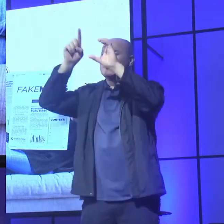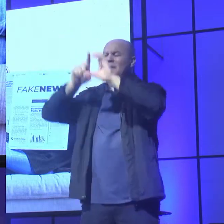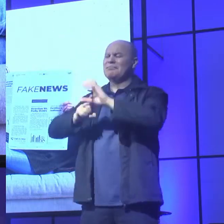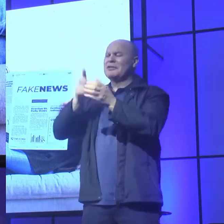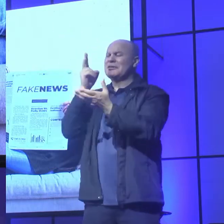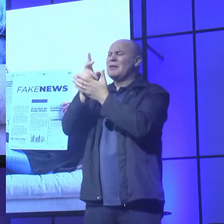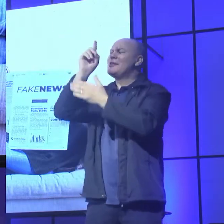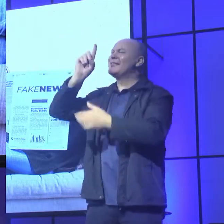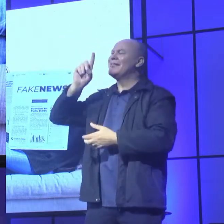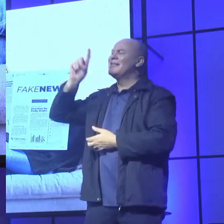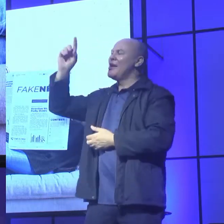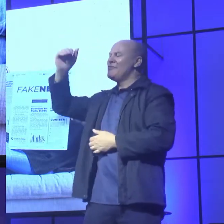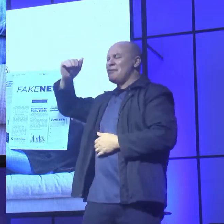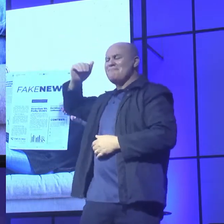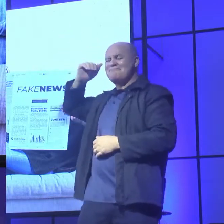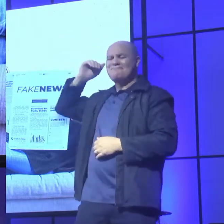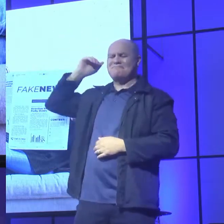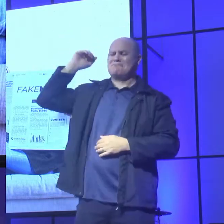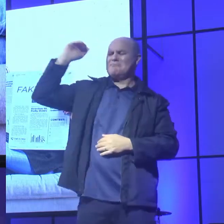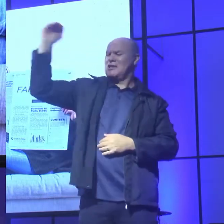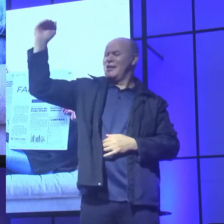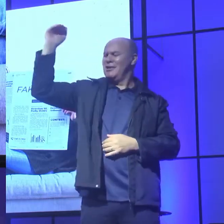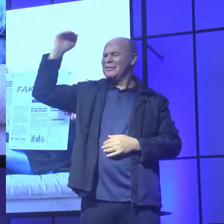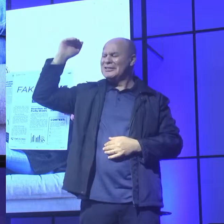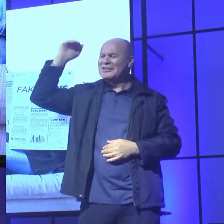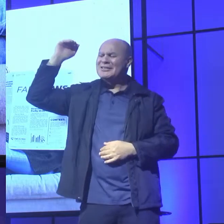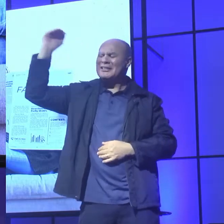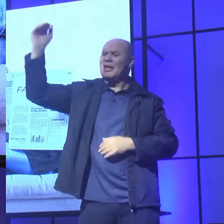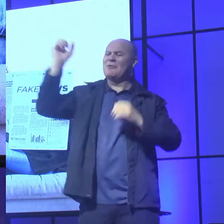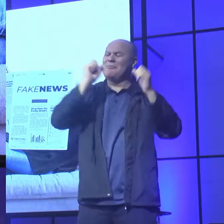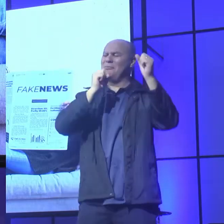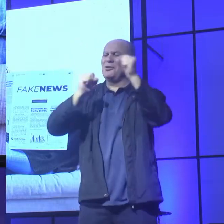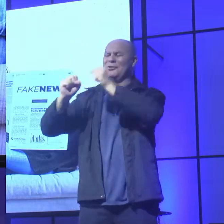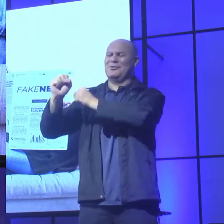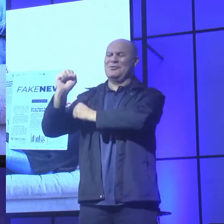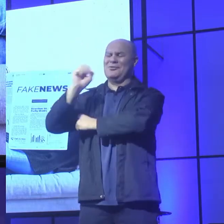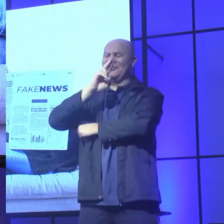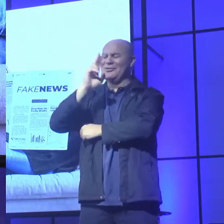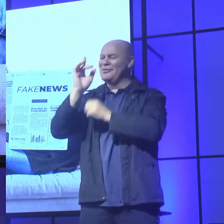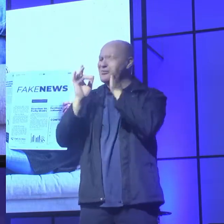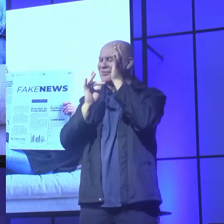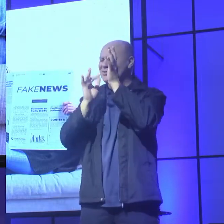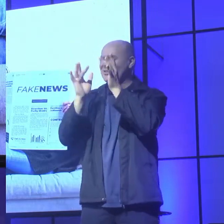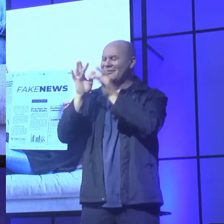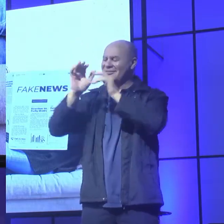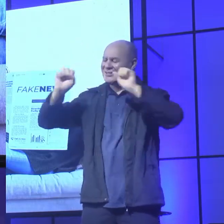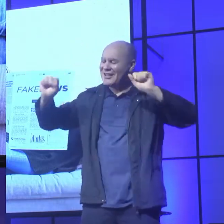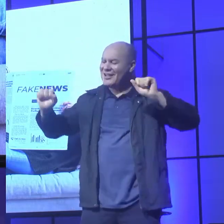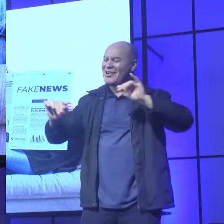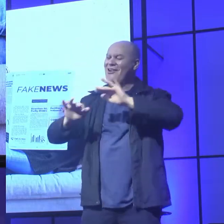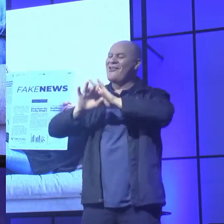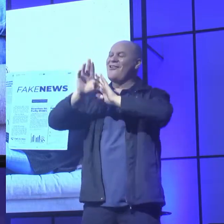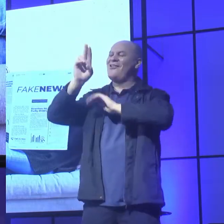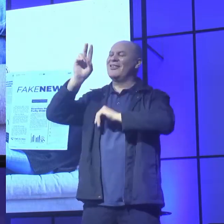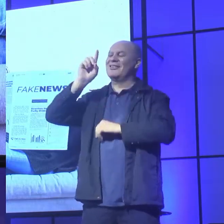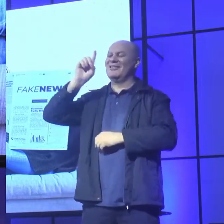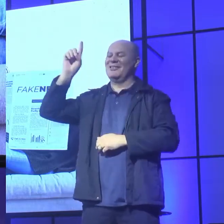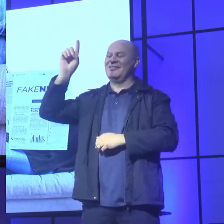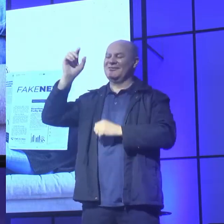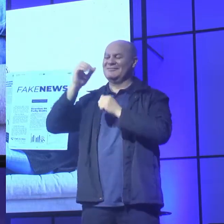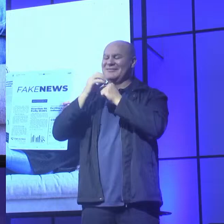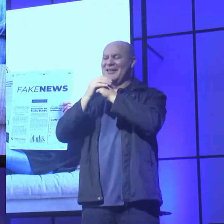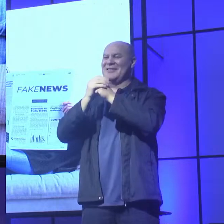nome de Jesus, nessa verdade que nos torna livres para a glória do teu nome, em nome de Jesus,